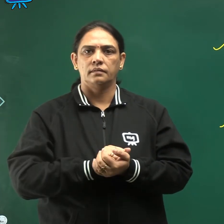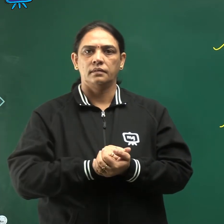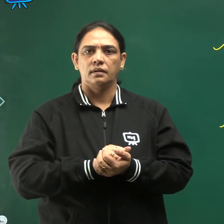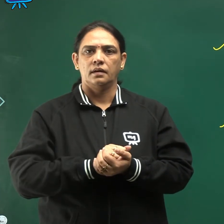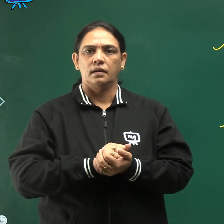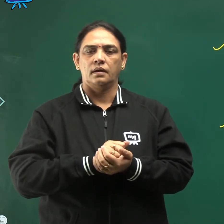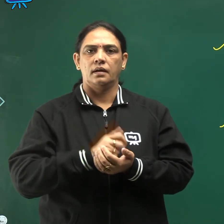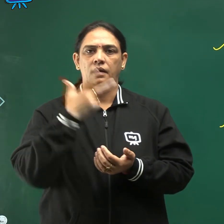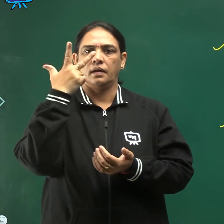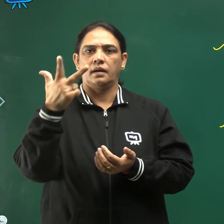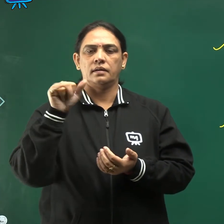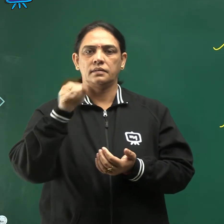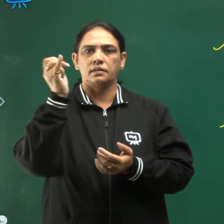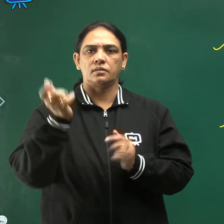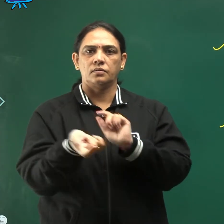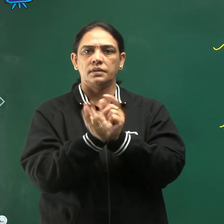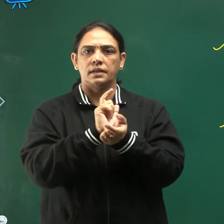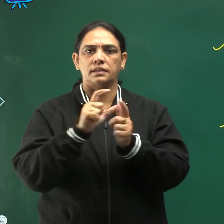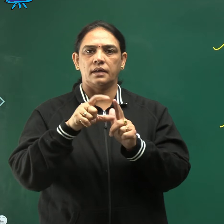86 को बदलेंगे